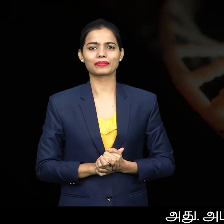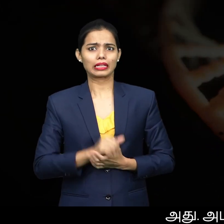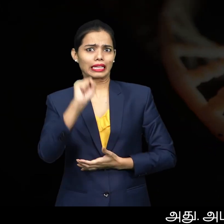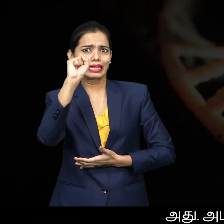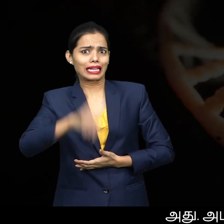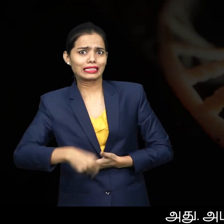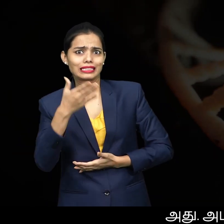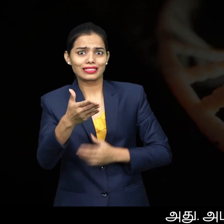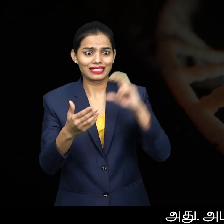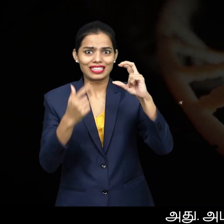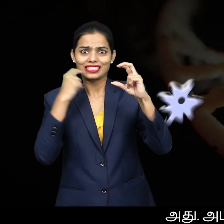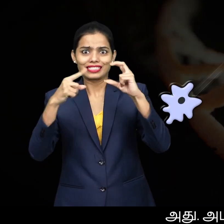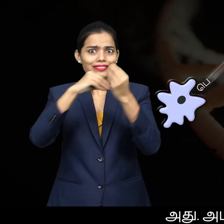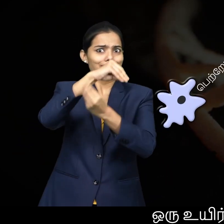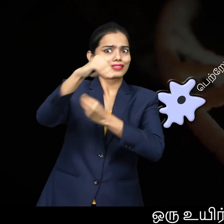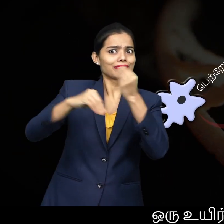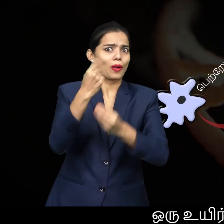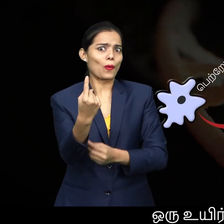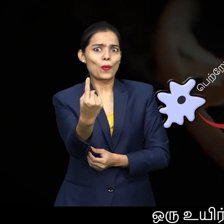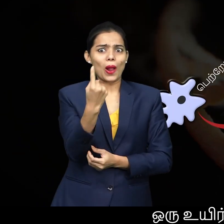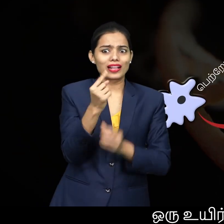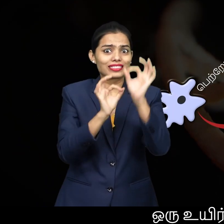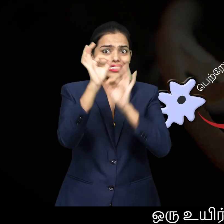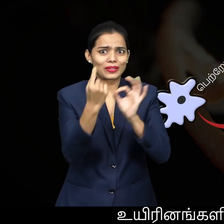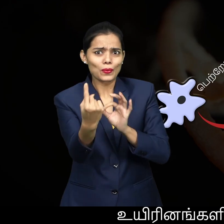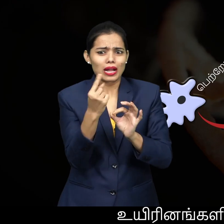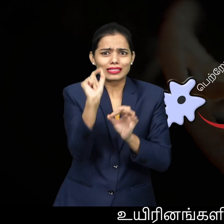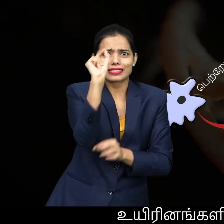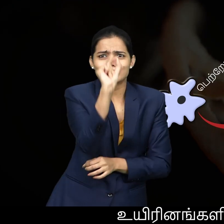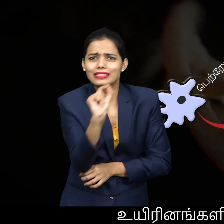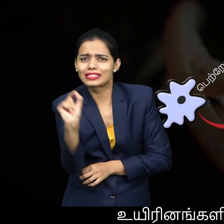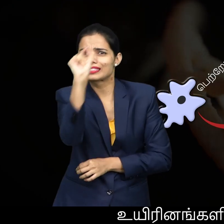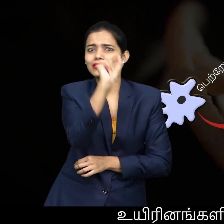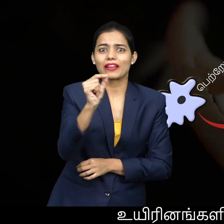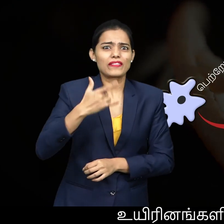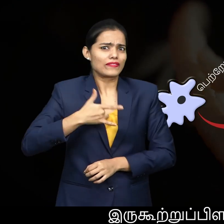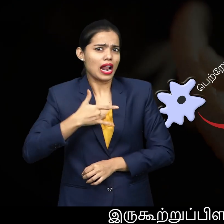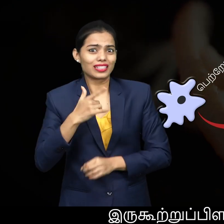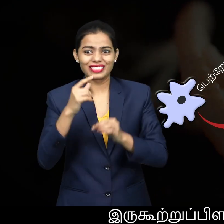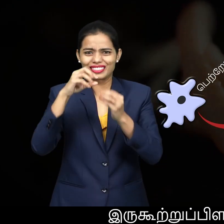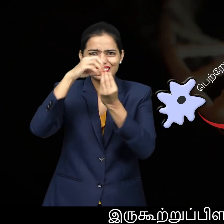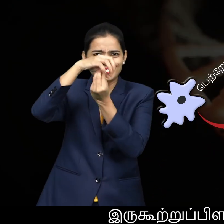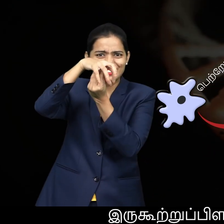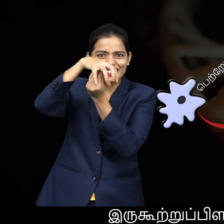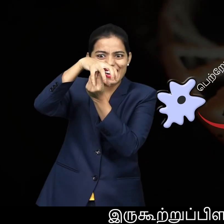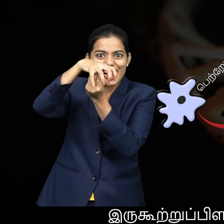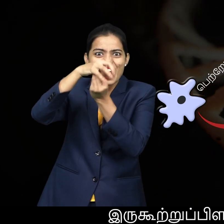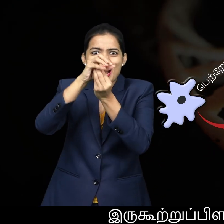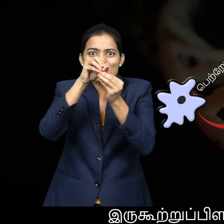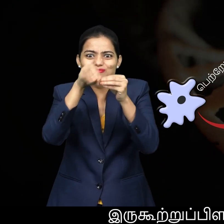அது அமீபா போன்ற ஒரு உயிர்மங்களால் ஆன உயிரினங்களில் இனப்பெருக்கம் இரு கூற்று பிளவு மூலம் நிகழ்கிறது.